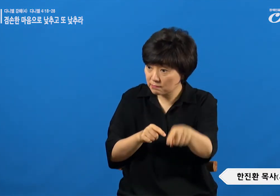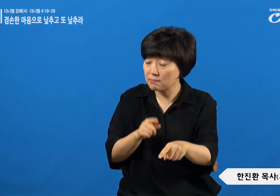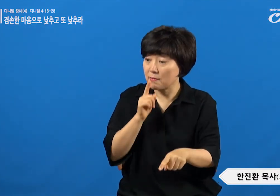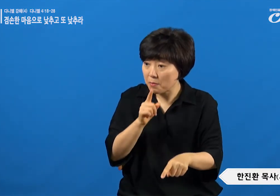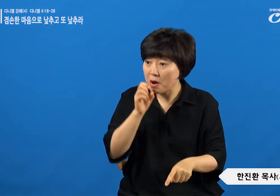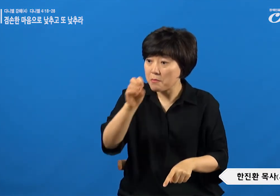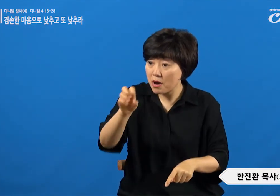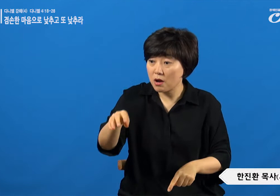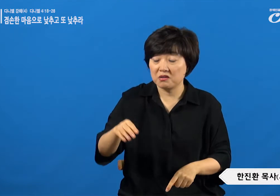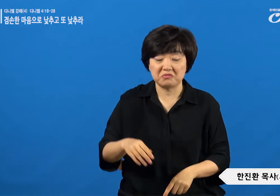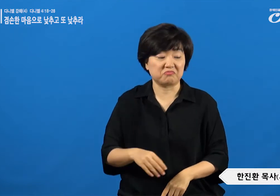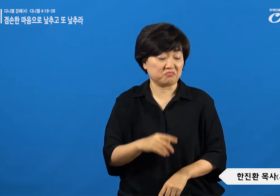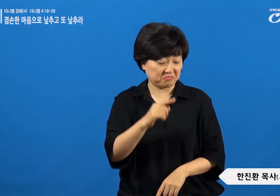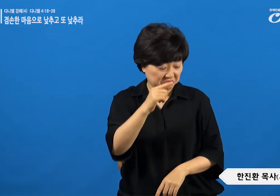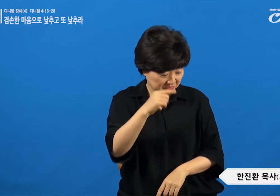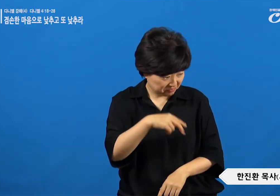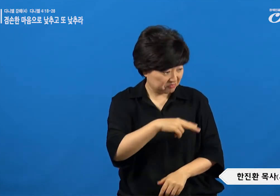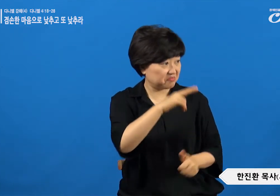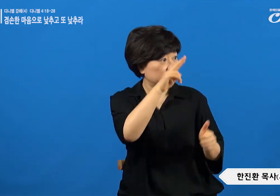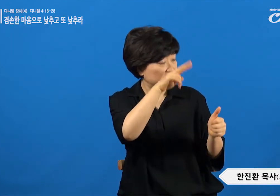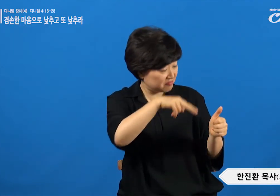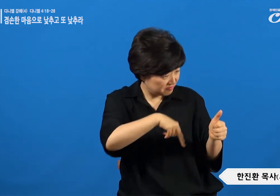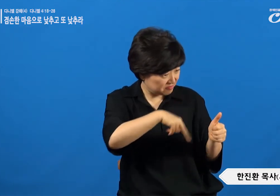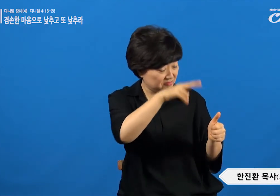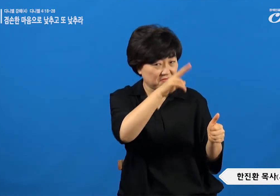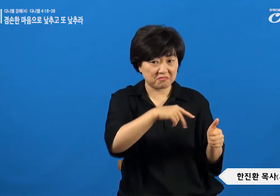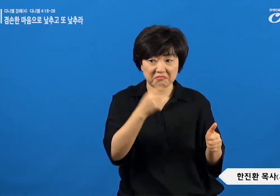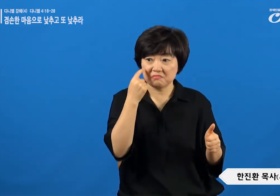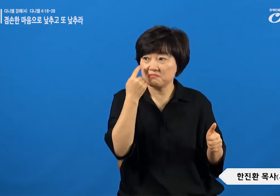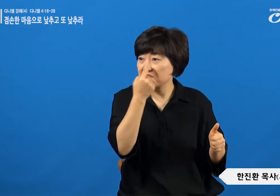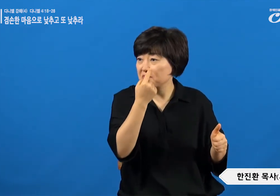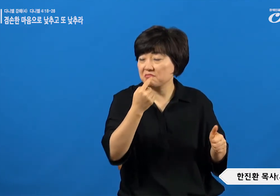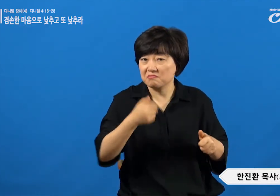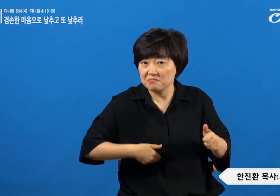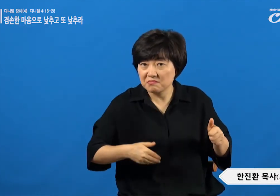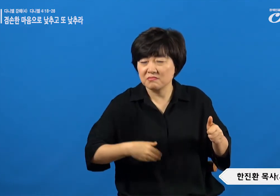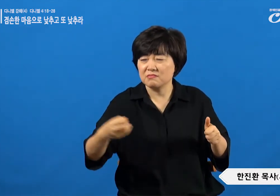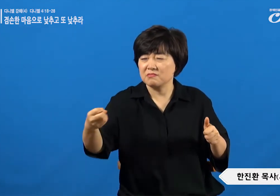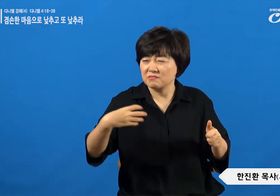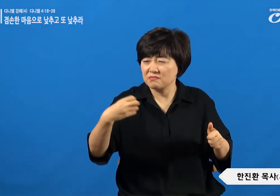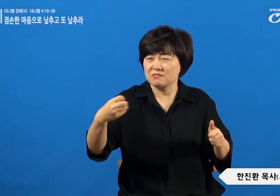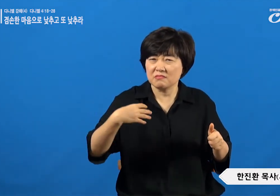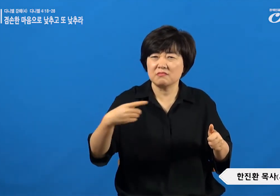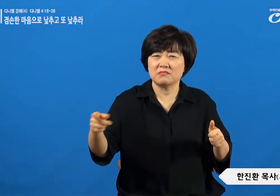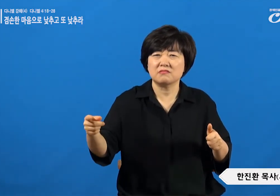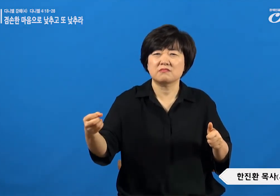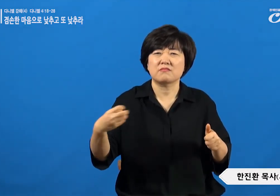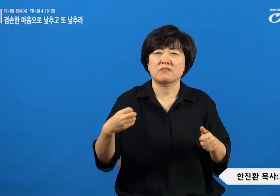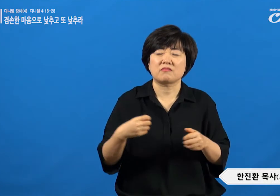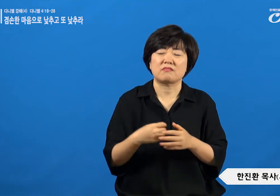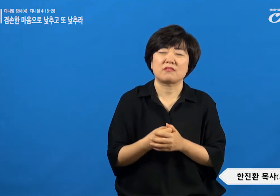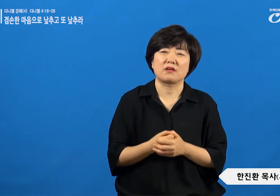내리깔고 보면서 그냥 뭐 확인을 해봐야 된다느니 어쩌느니 하면서 인터폰을 넣고